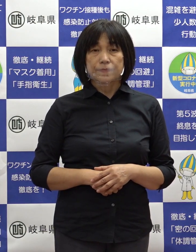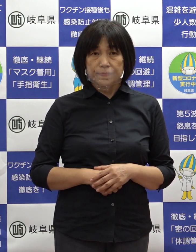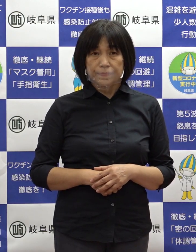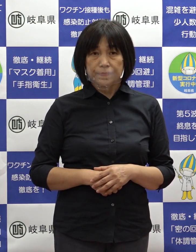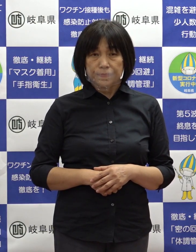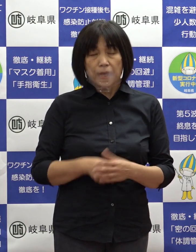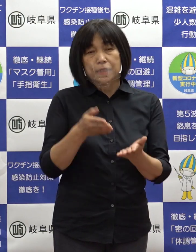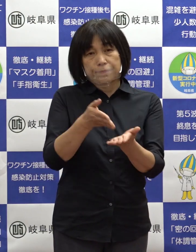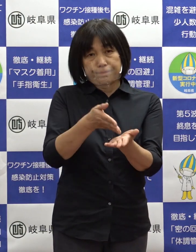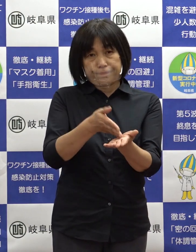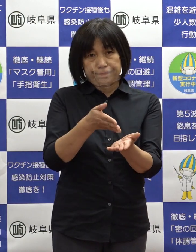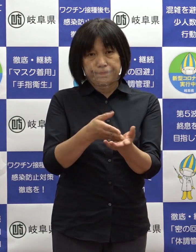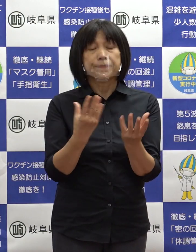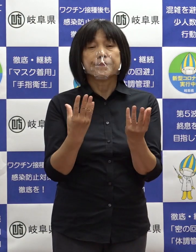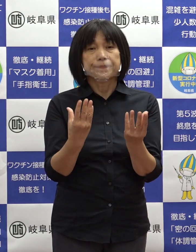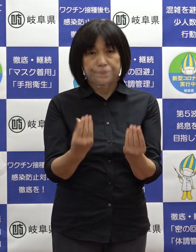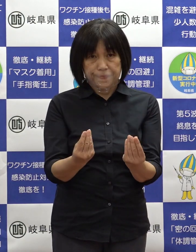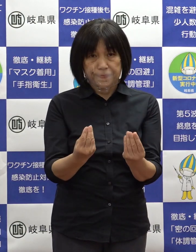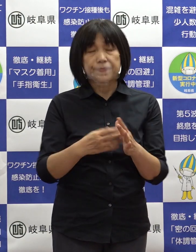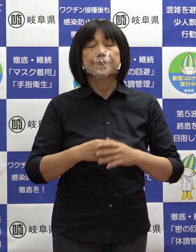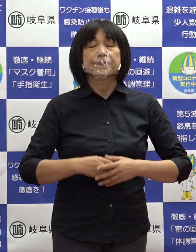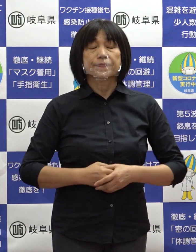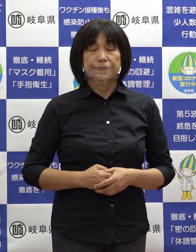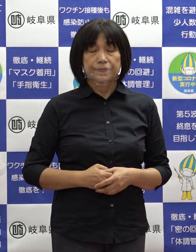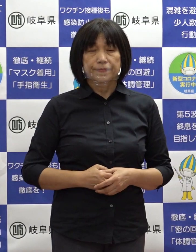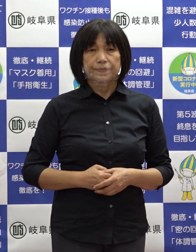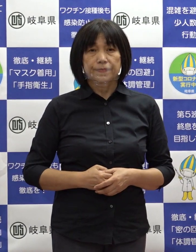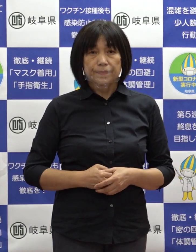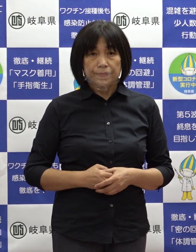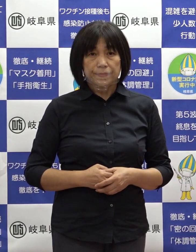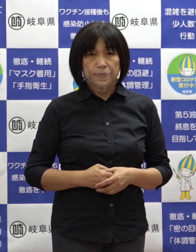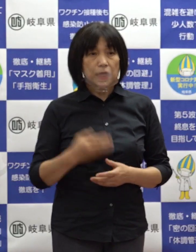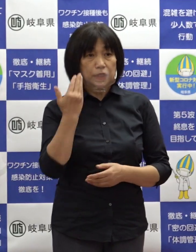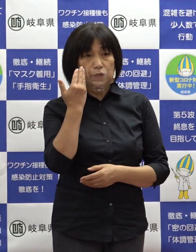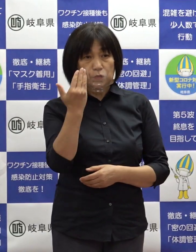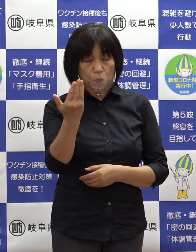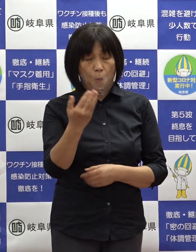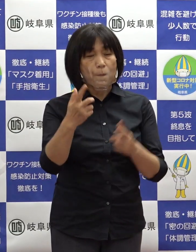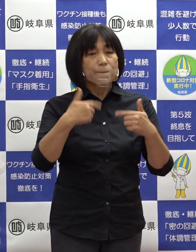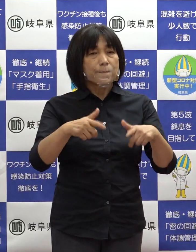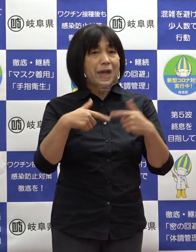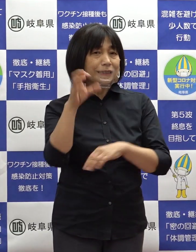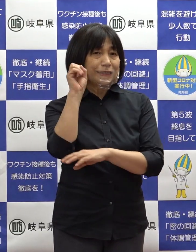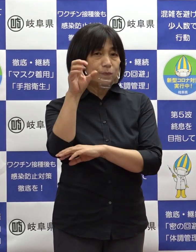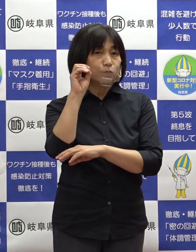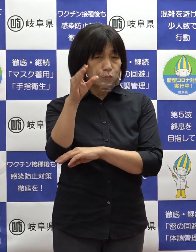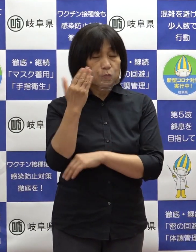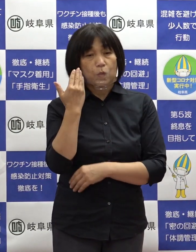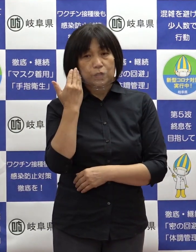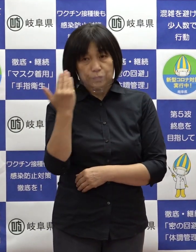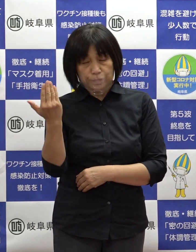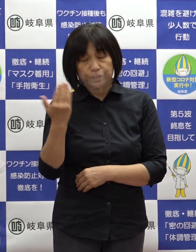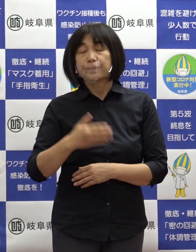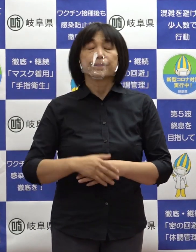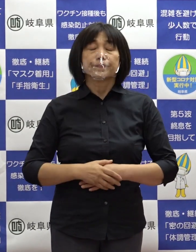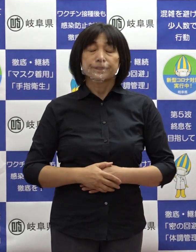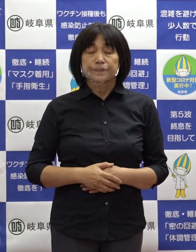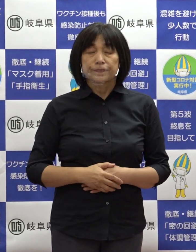私の方からは以上でございます。 はい、それでは幹事長、幹事長、 はい、幹事長までお伺い